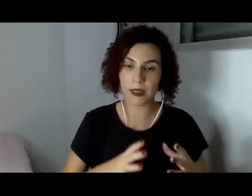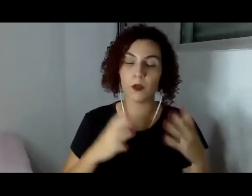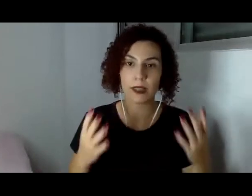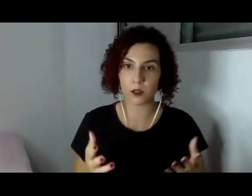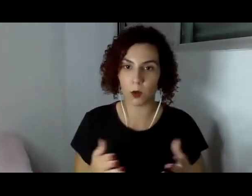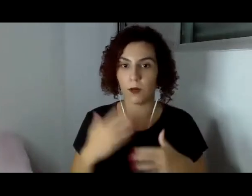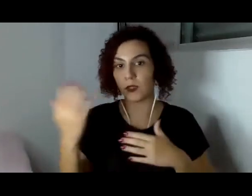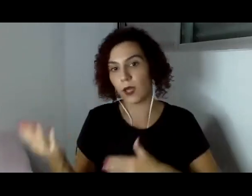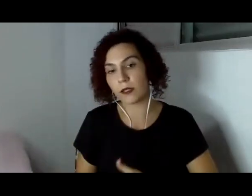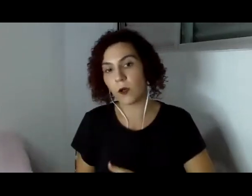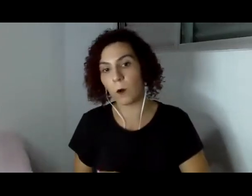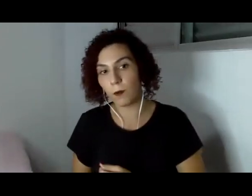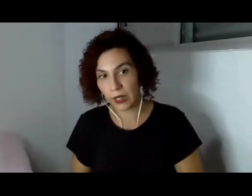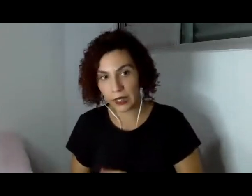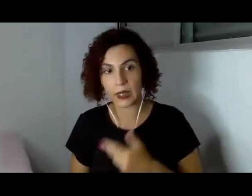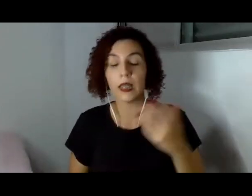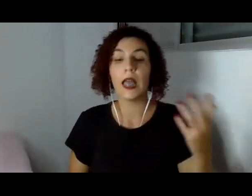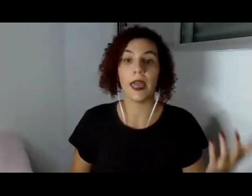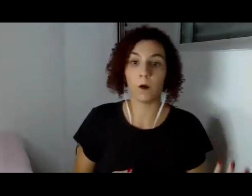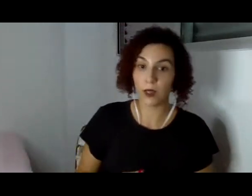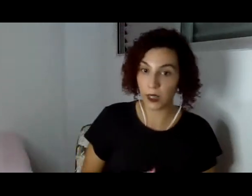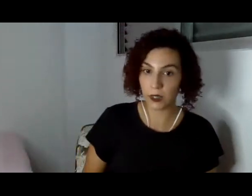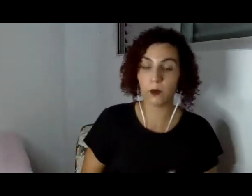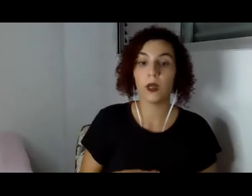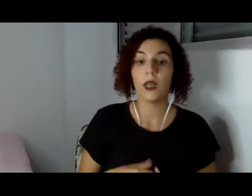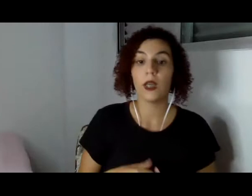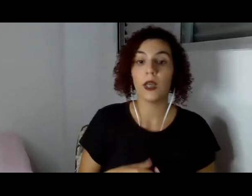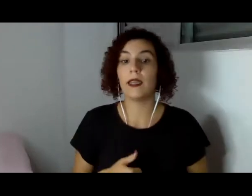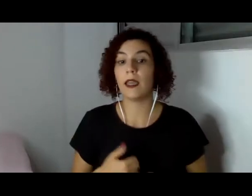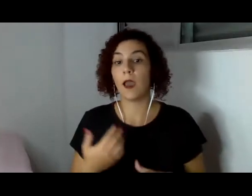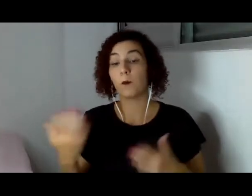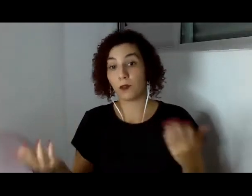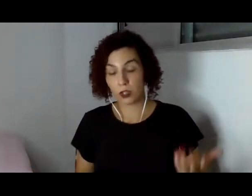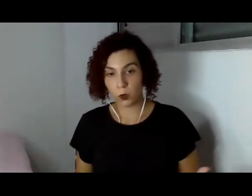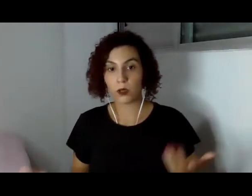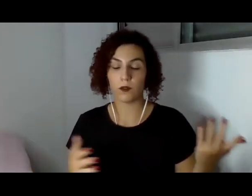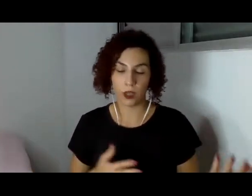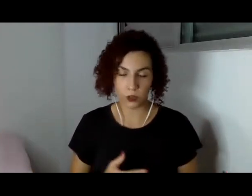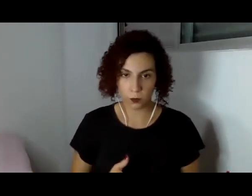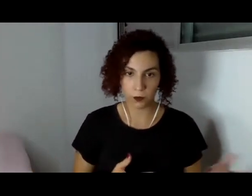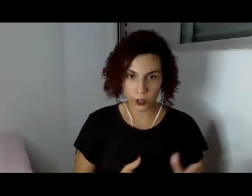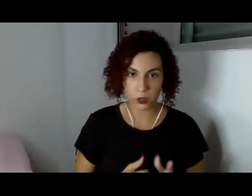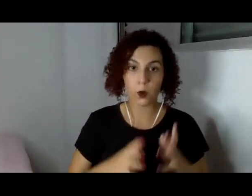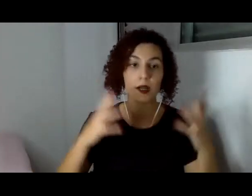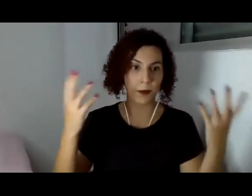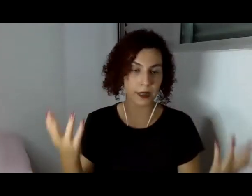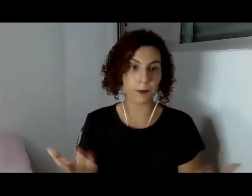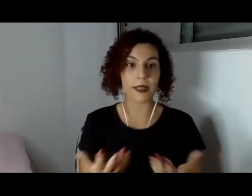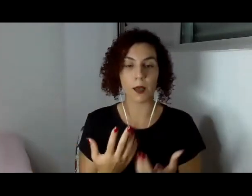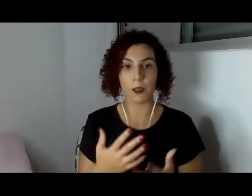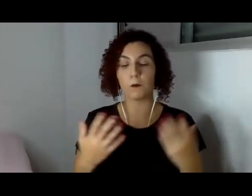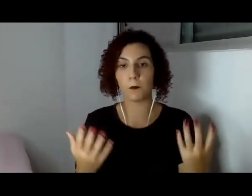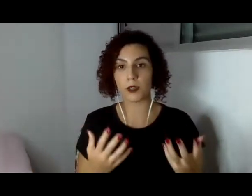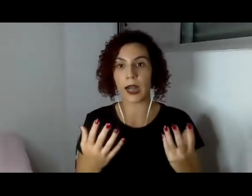bem parecido nessa história, mas no caso não é uma menina, é um menino, e é um professor ao invés de uma professora, mas